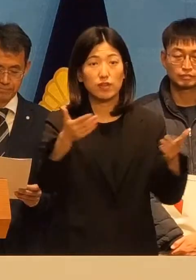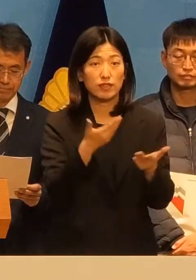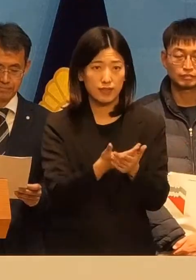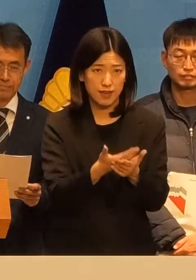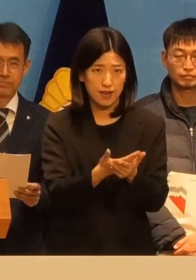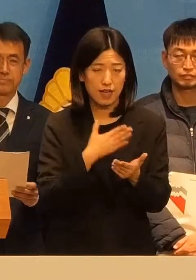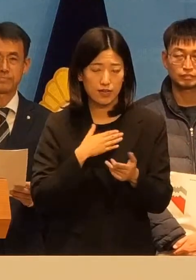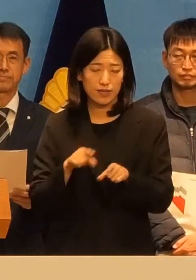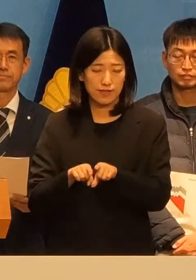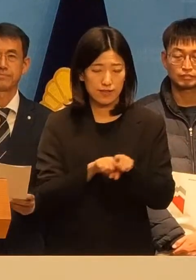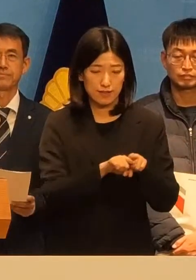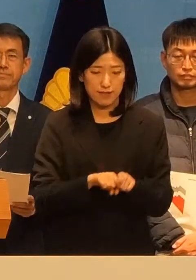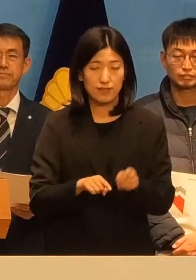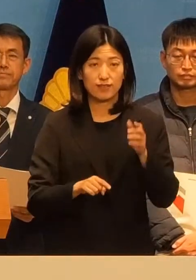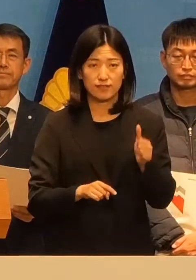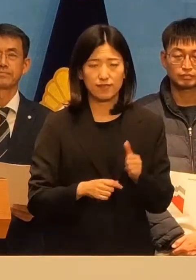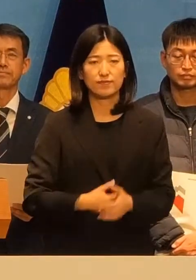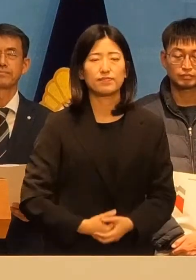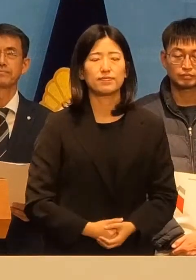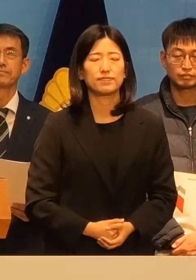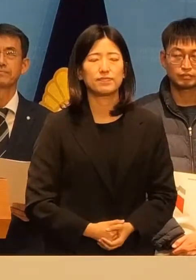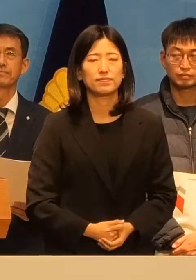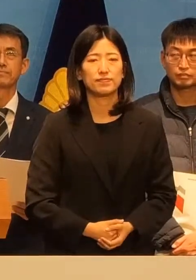범시민추진위원회 상임대표 한현호입니다.